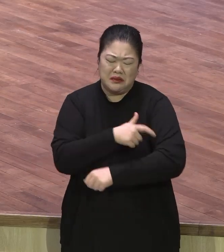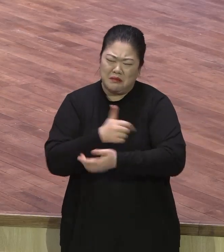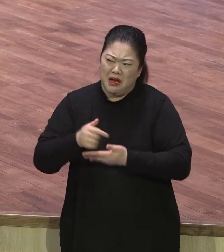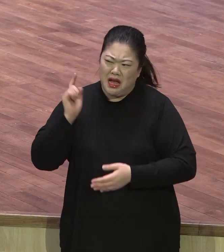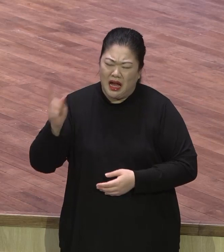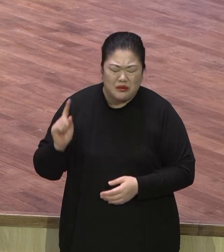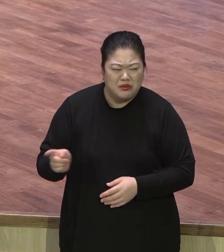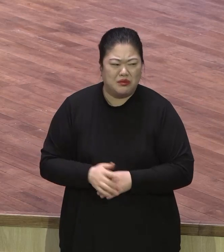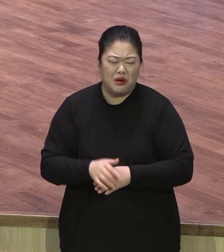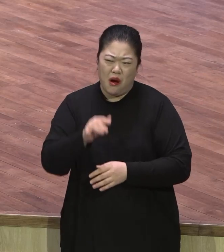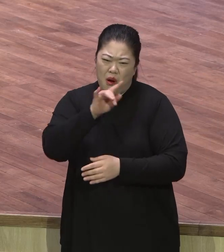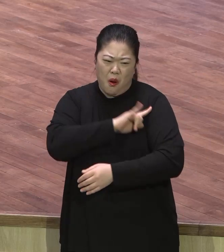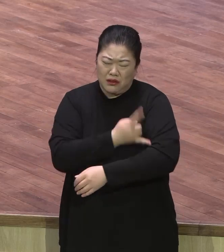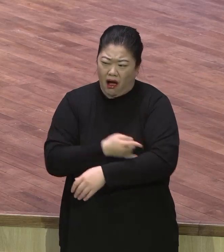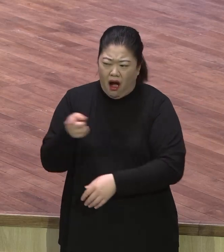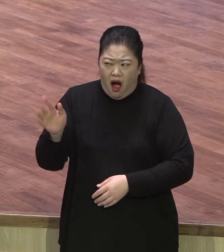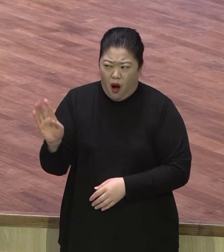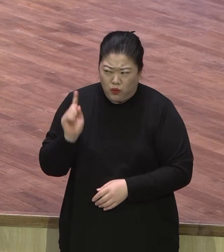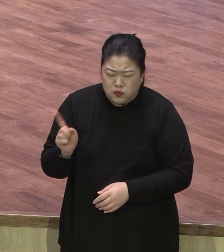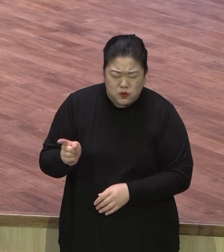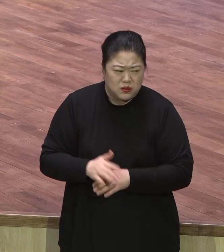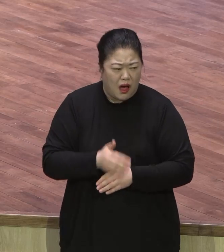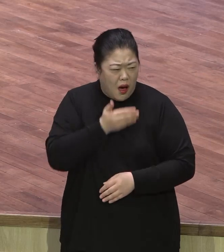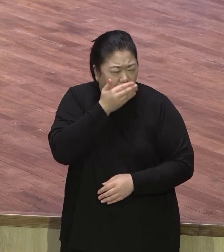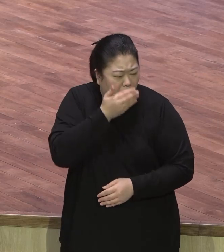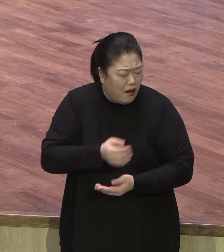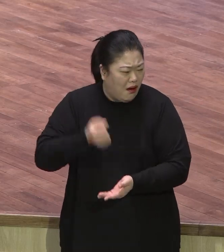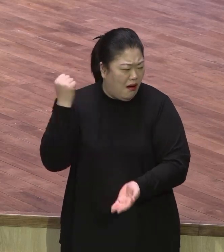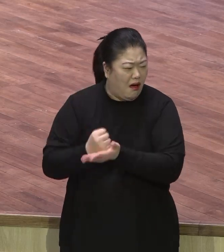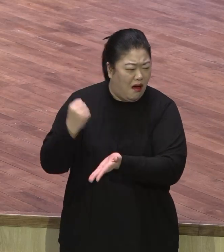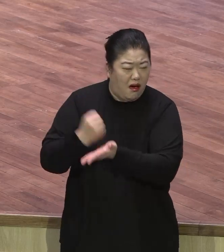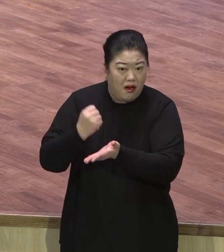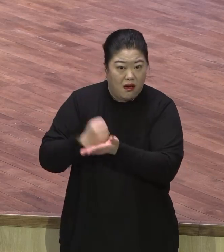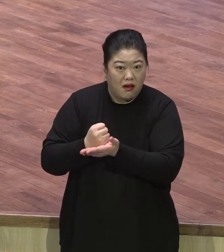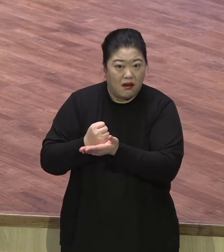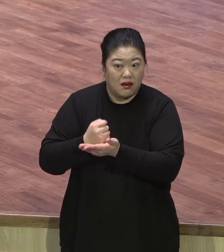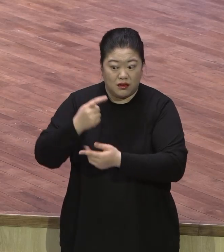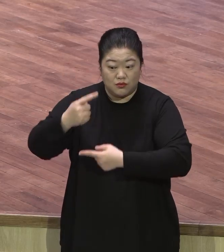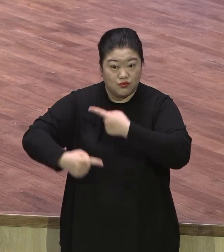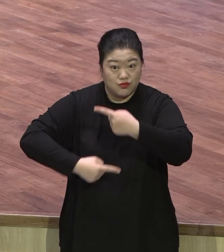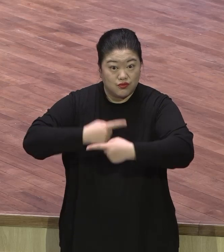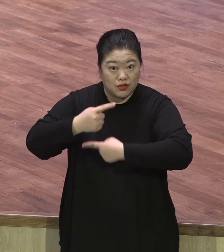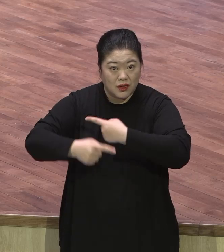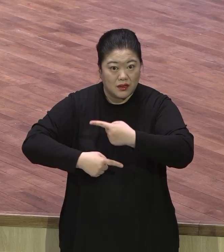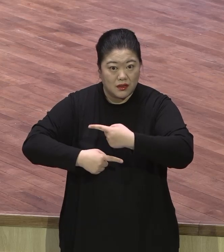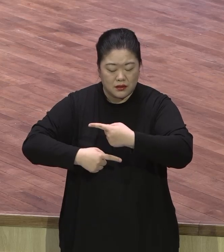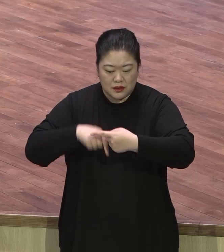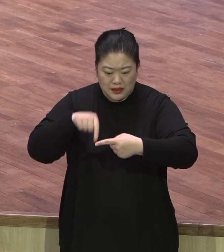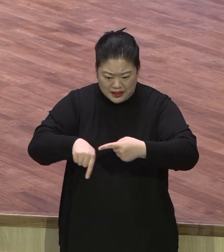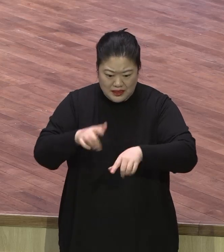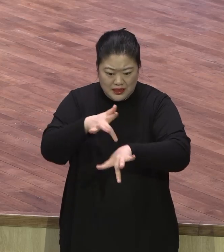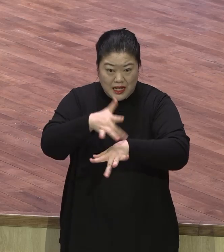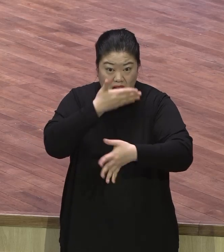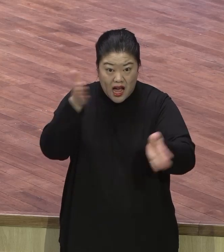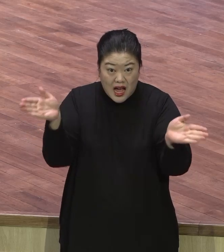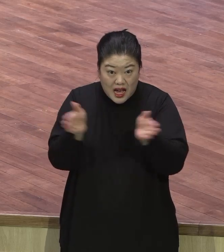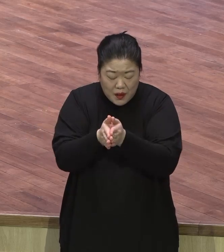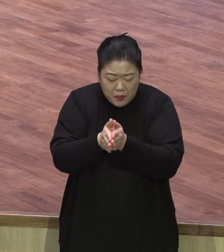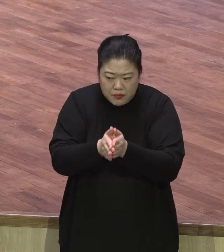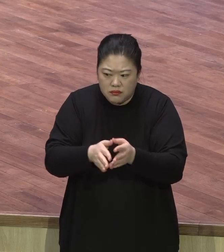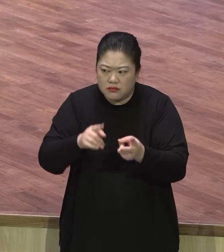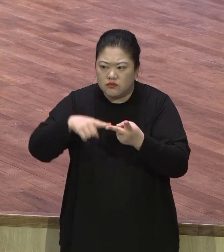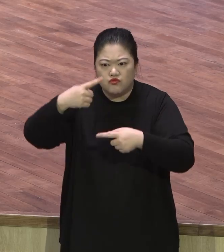전사님이 어떻고 권사님이 어떻고 이런 이런 사단심 물음 이런 세상적인 눈